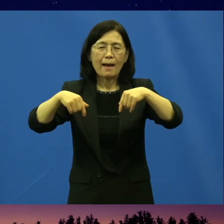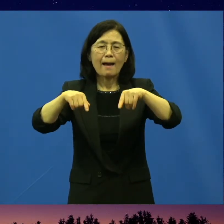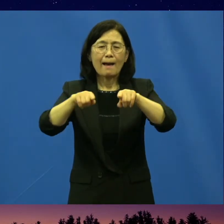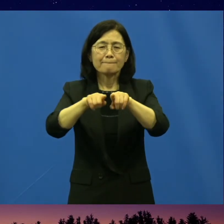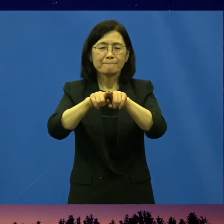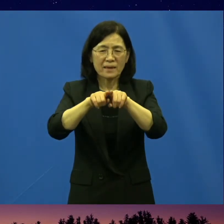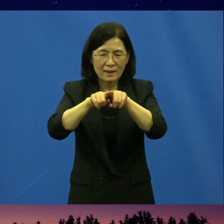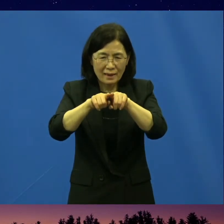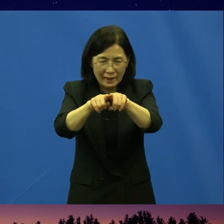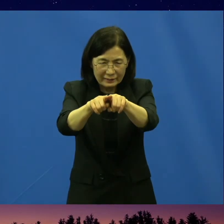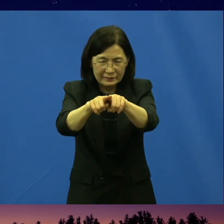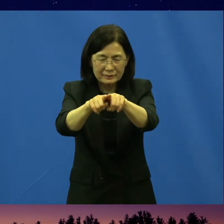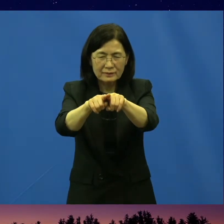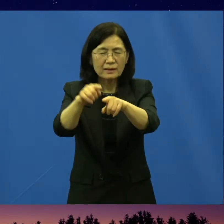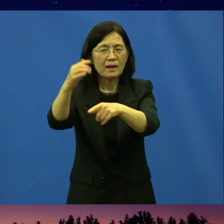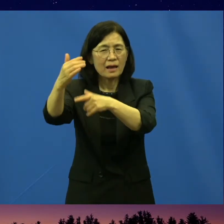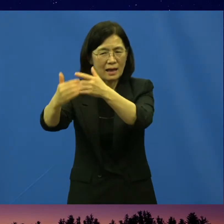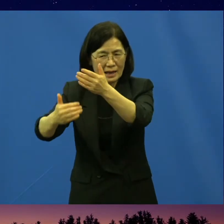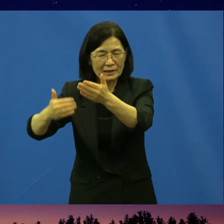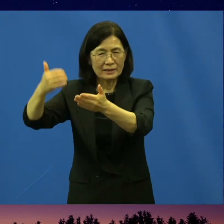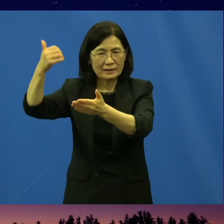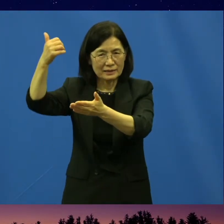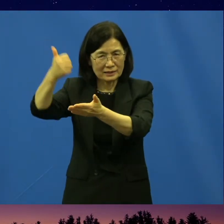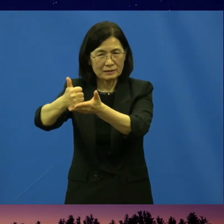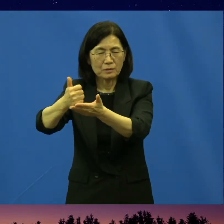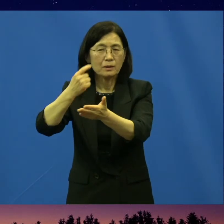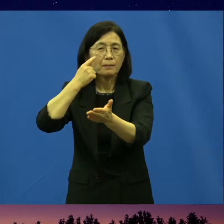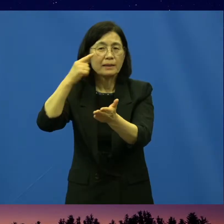적극적으로 관여하시는 하나님.